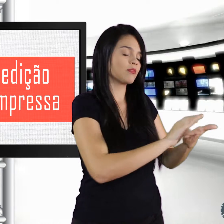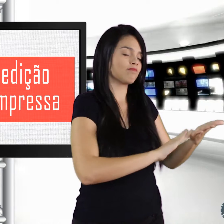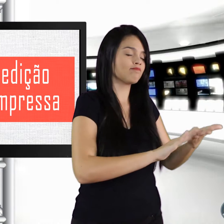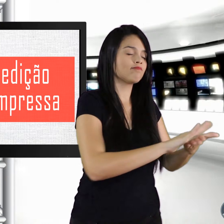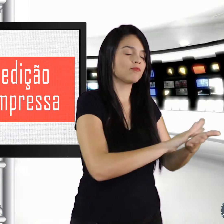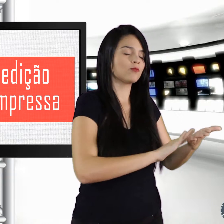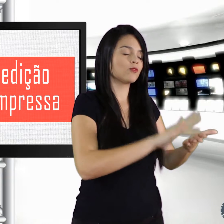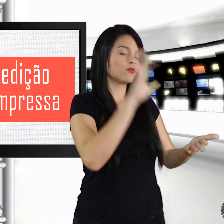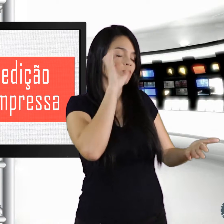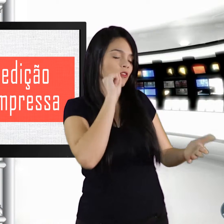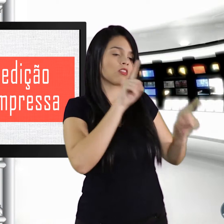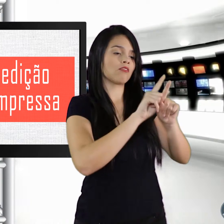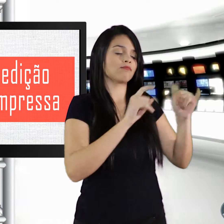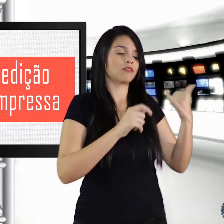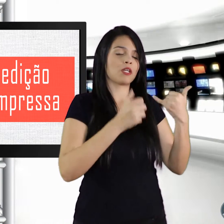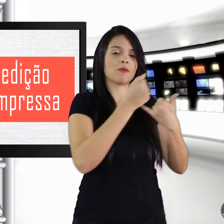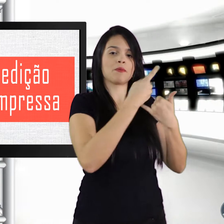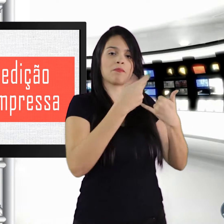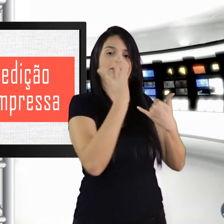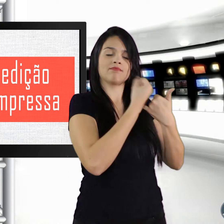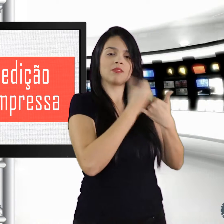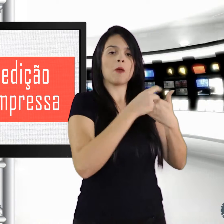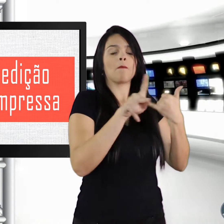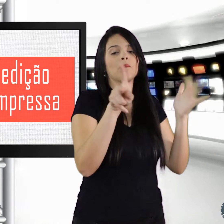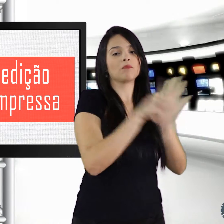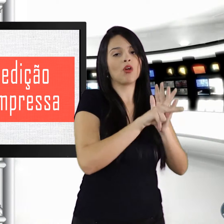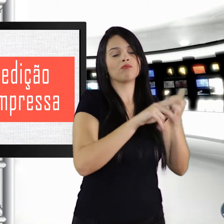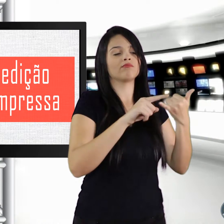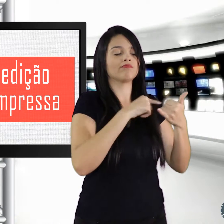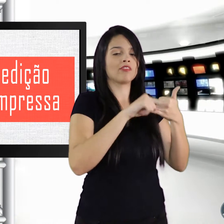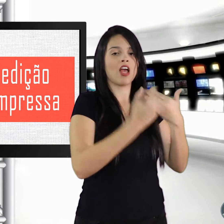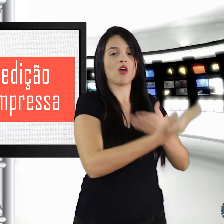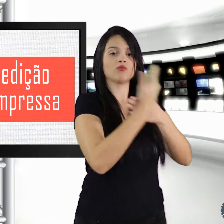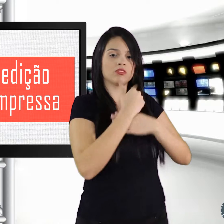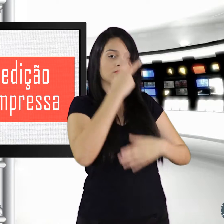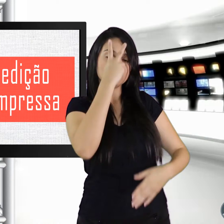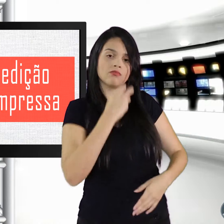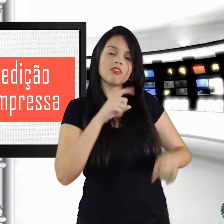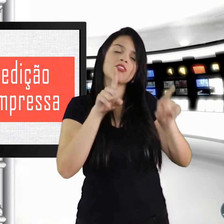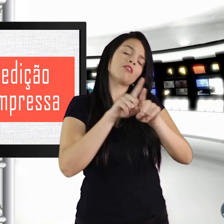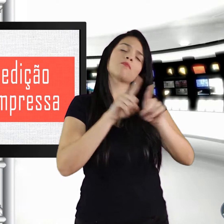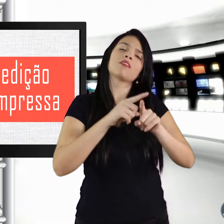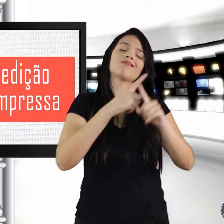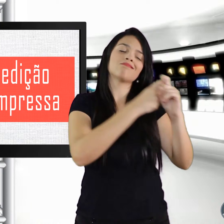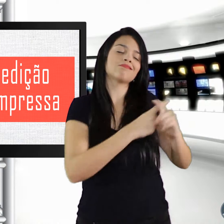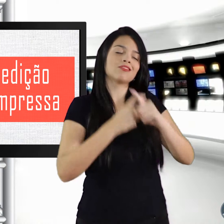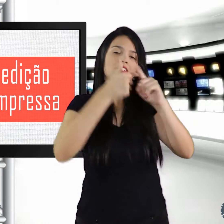para celulares para pessoas com deficiência visual, programas de computador e os QR Codes, que são códigos de barras